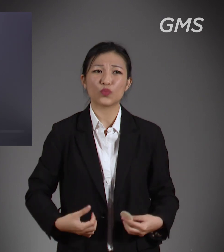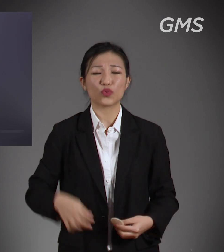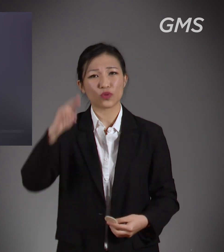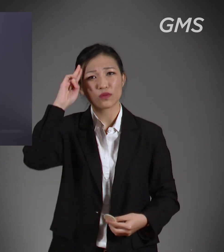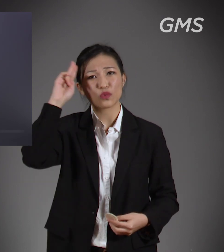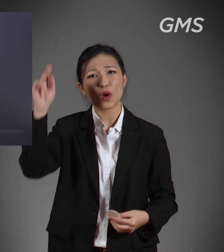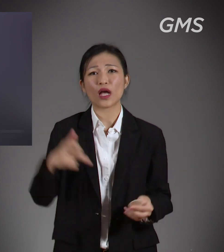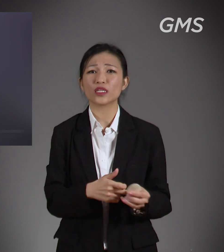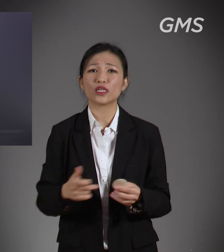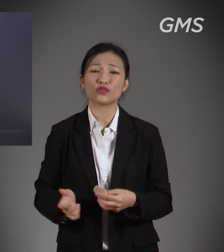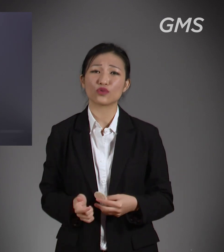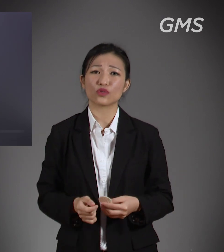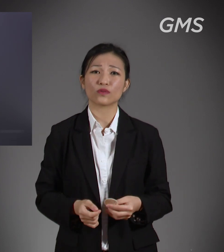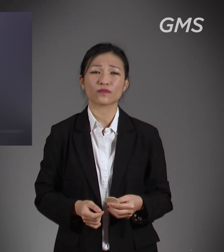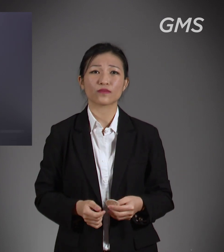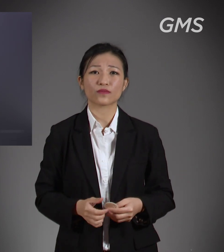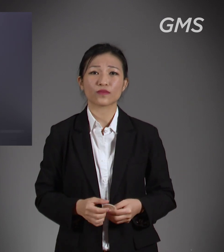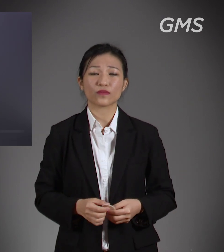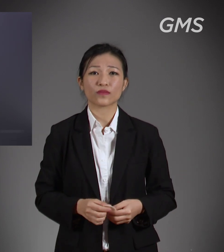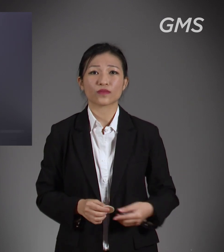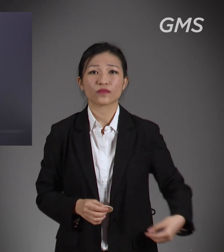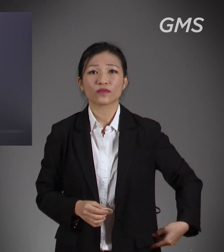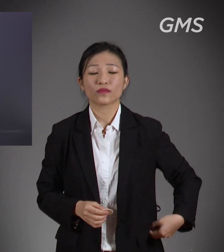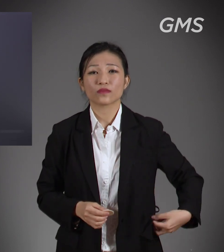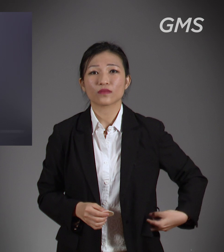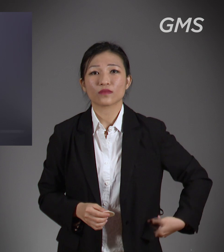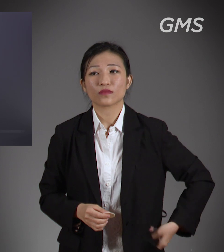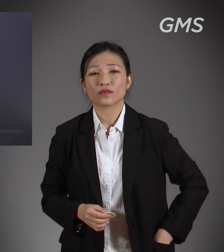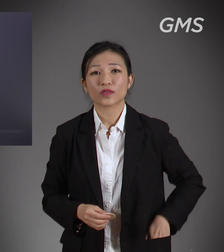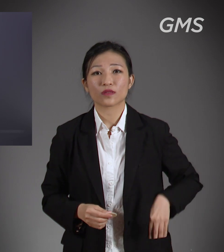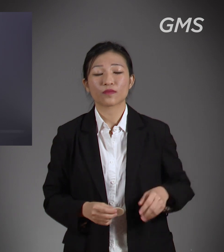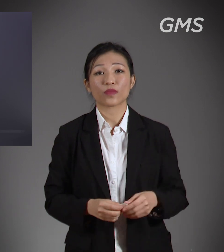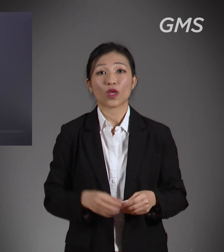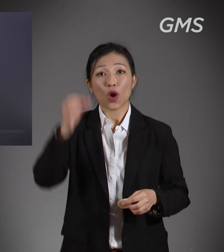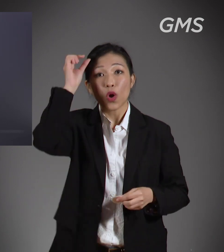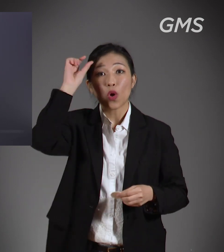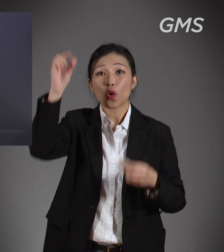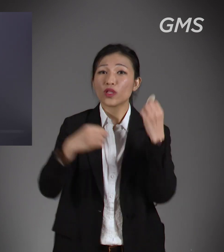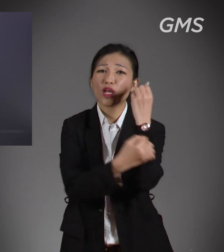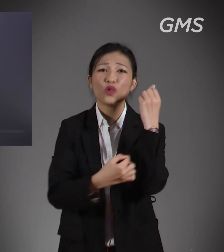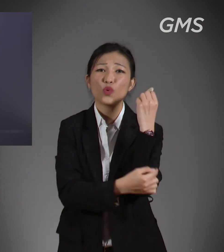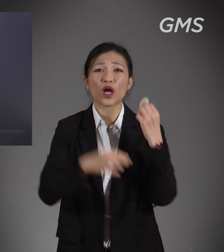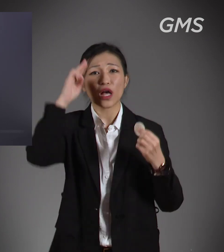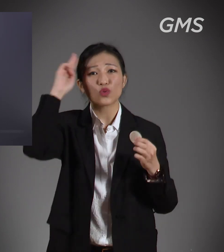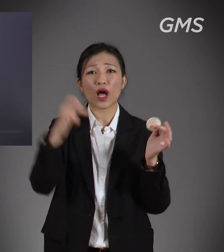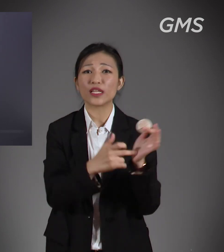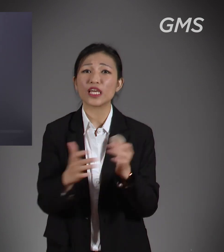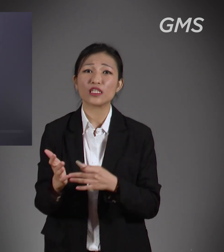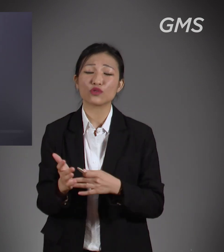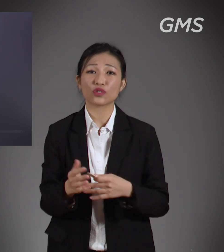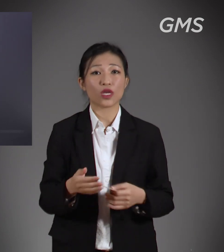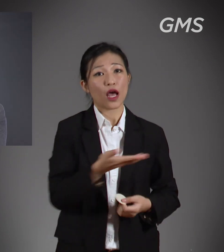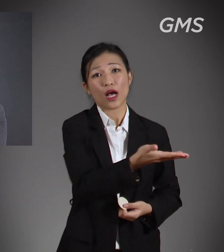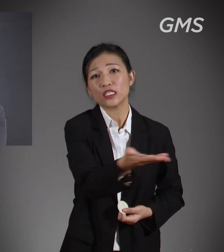Tuhan berkata, oleh bilur-bilurnya maka kamu sudah disembuhkan. Dia begitu ajaib